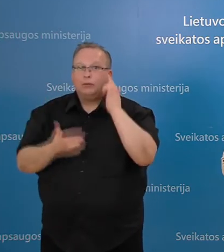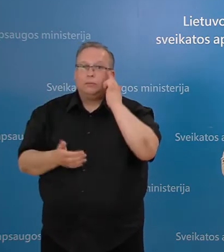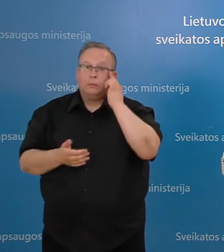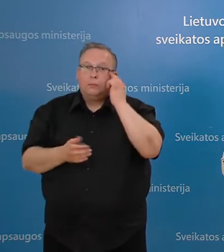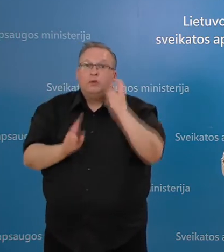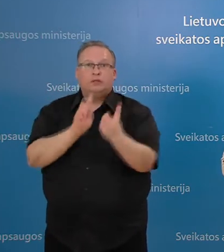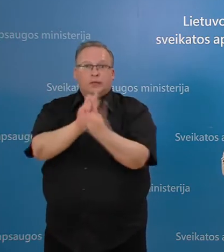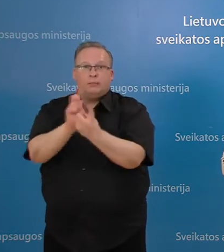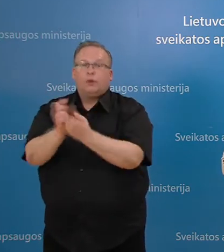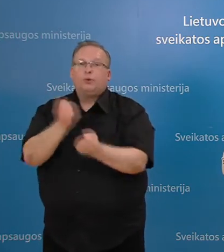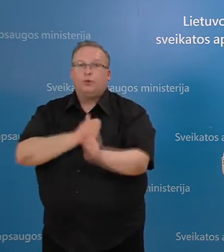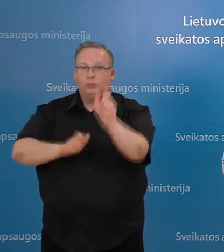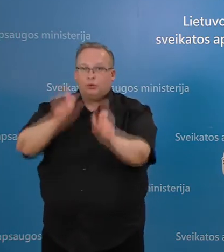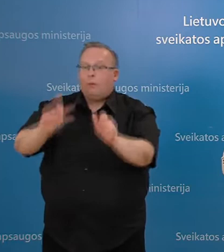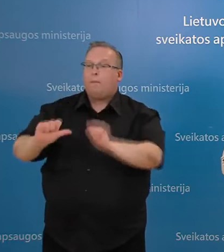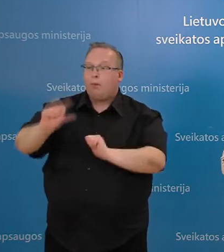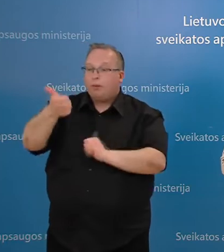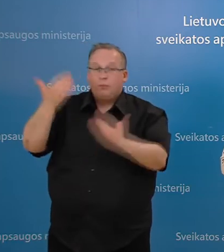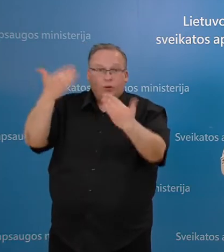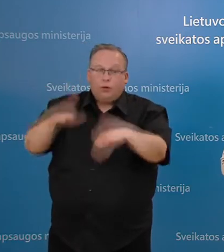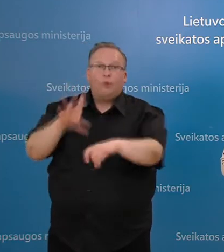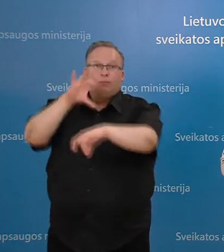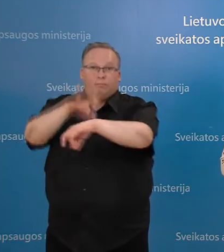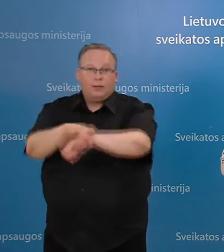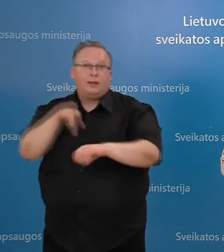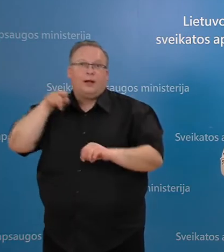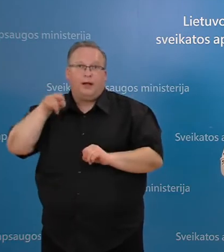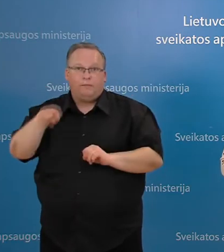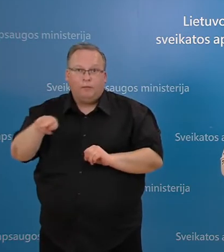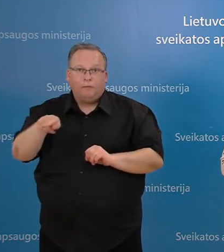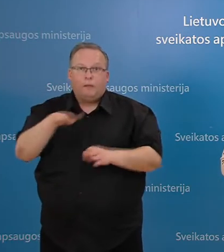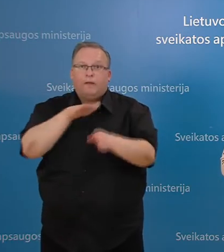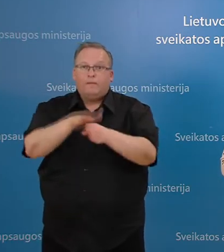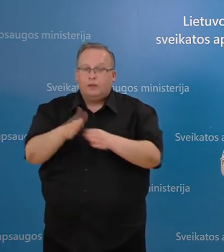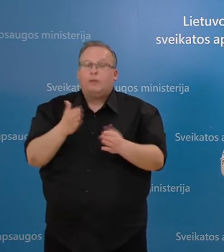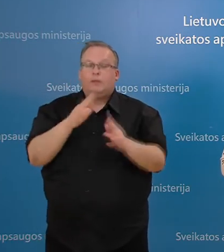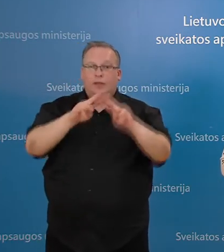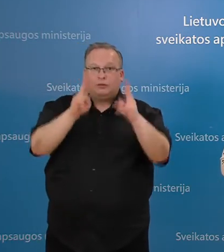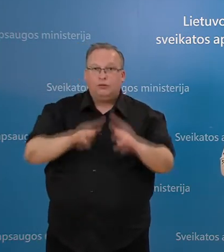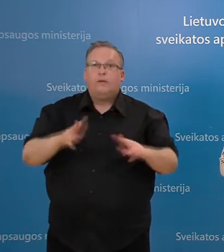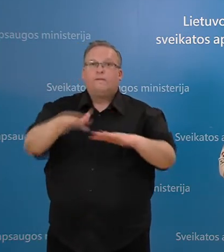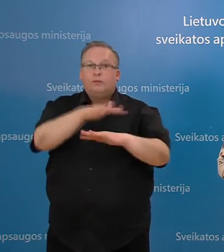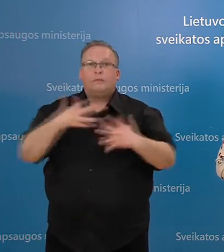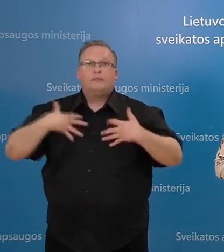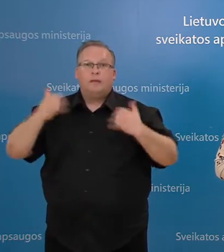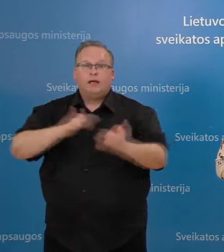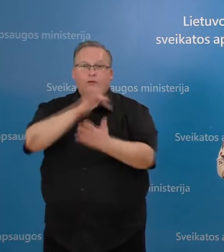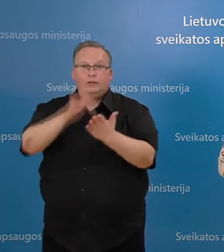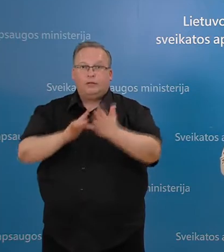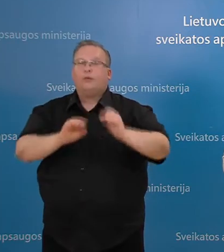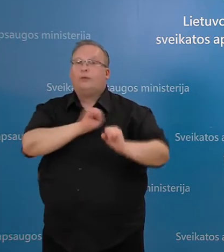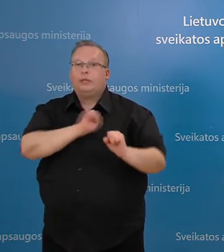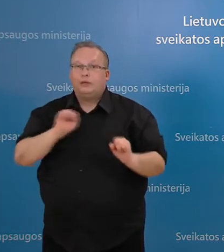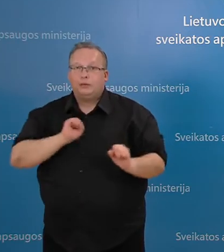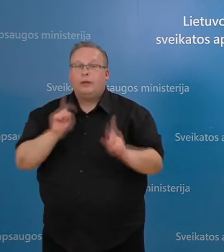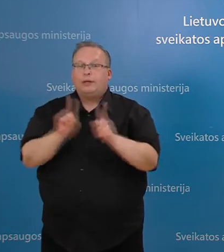sąlytį turėjusiais asmenimis po pirminio jau pabendravimo, kurį vykdo Nacionalinio visuomenės sveikatos centro specialistai. Taip, kad tik